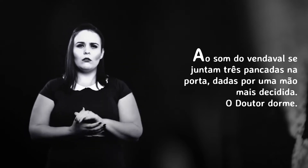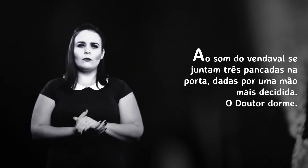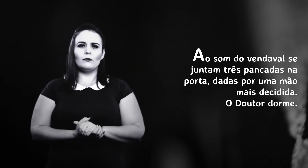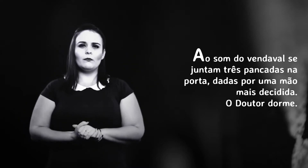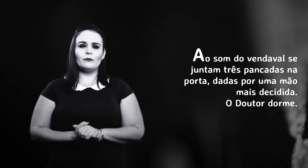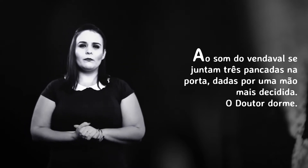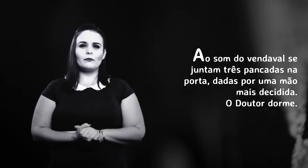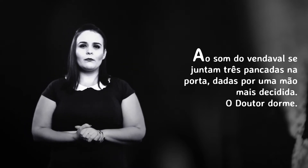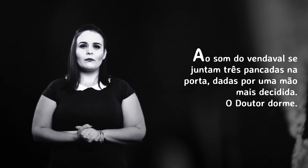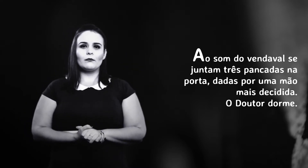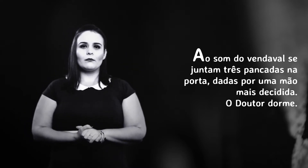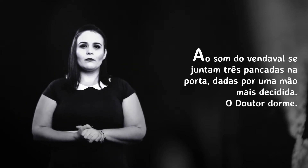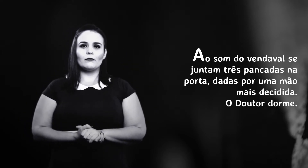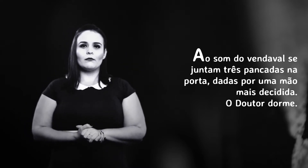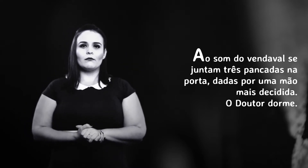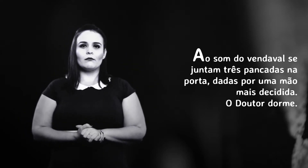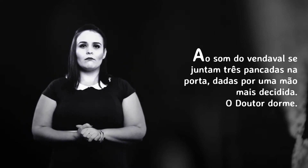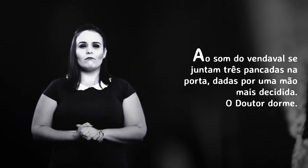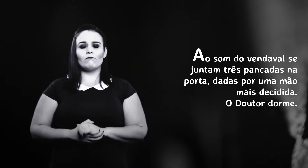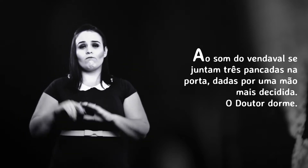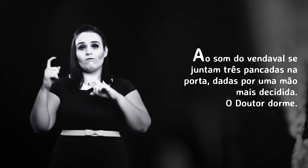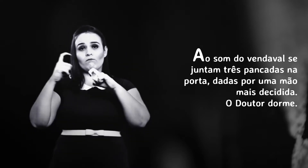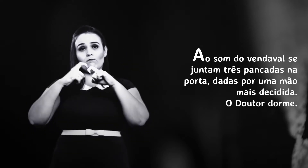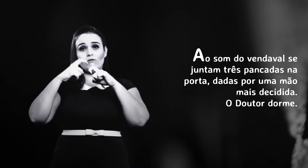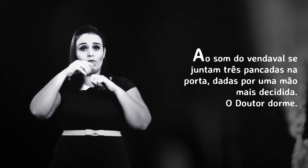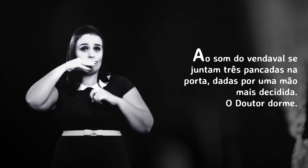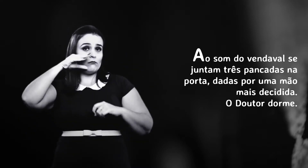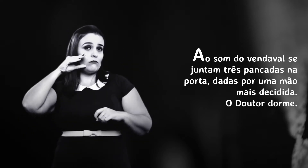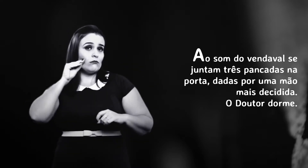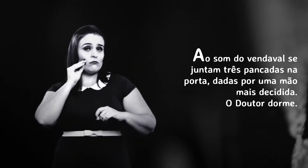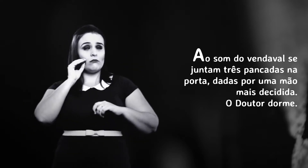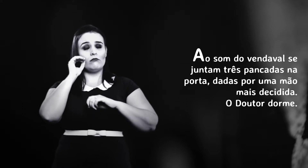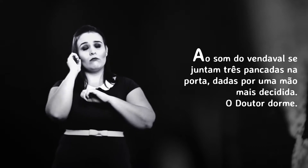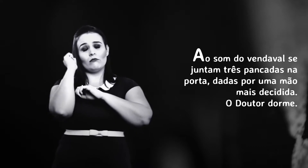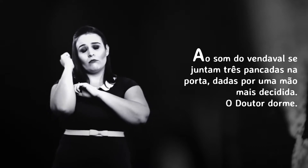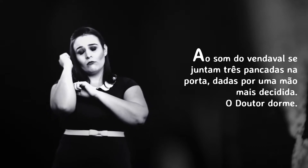Dadas por uma mão mais decidida, o doutor dorme.